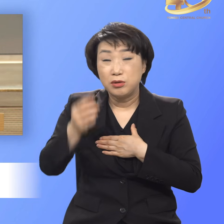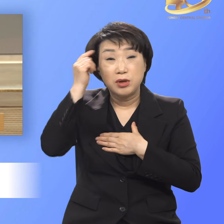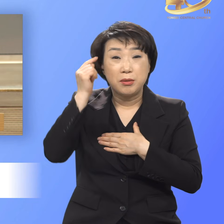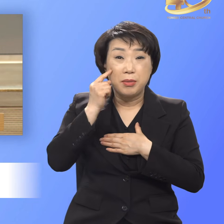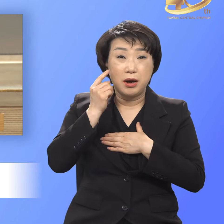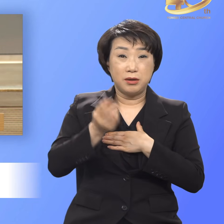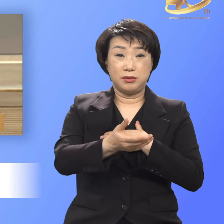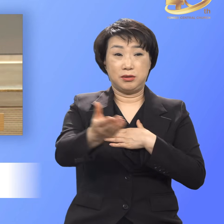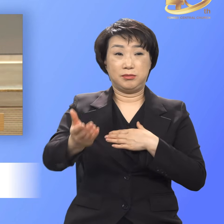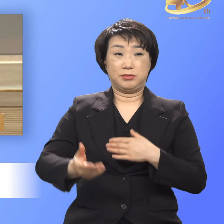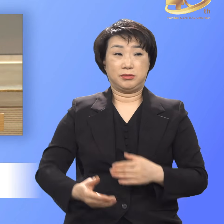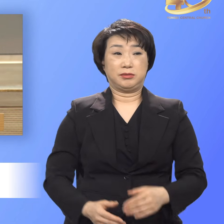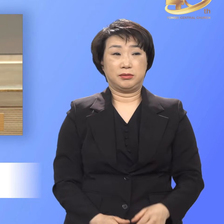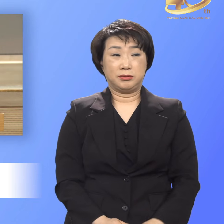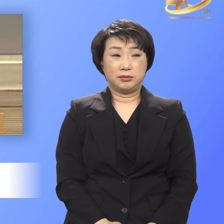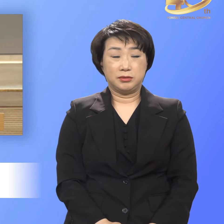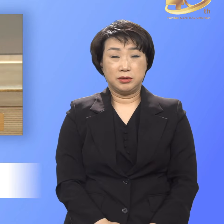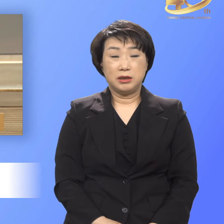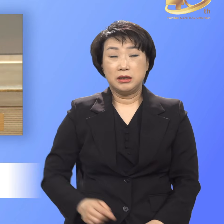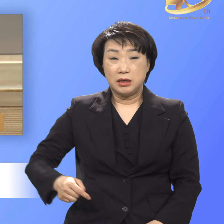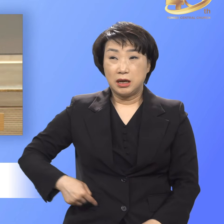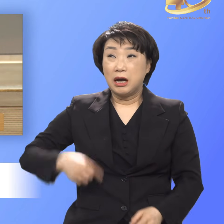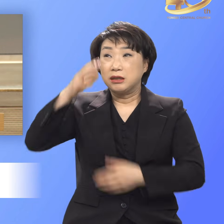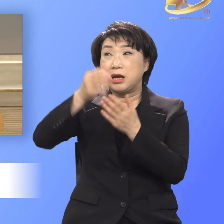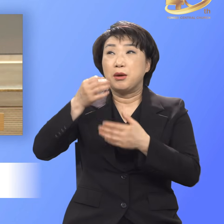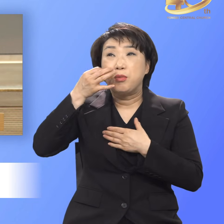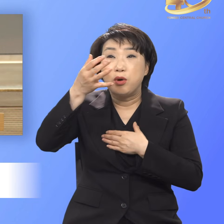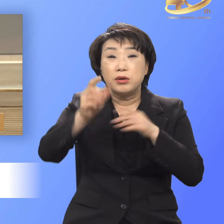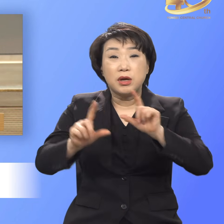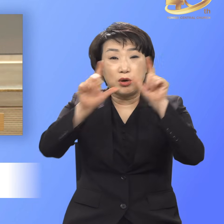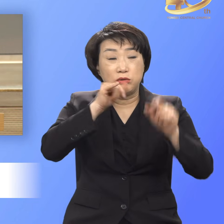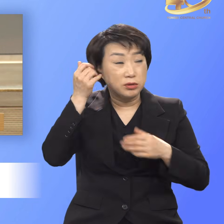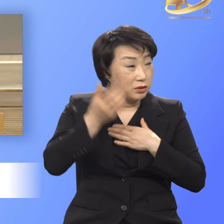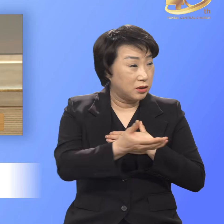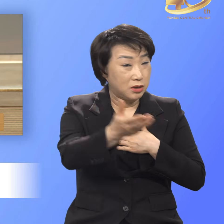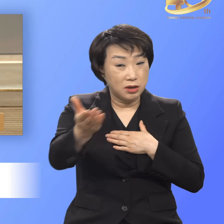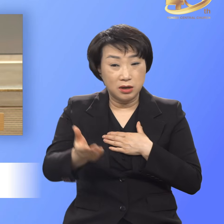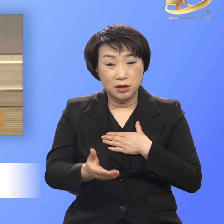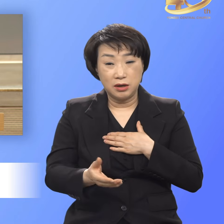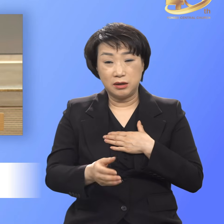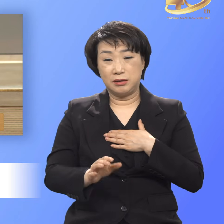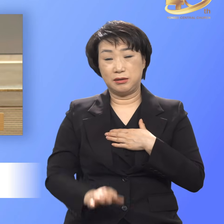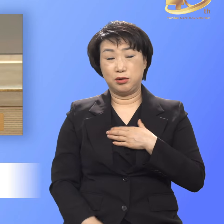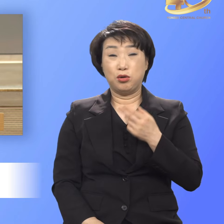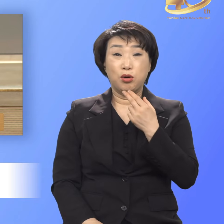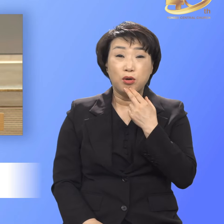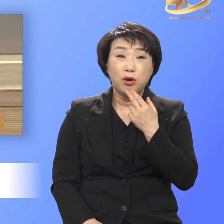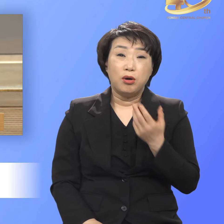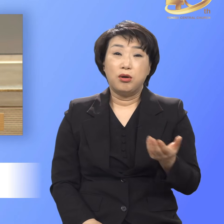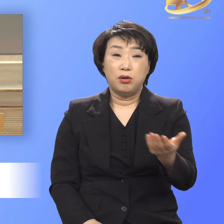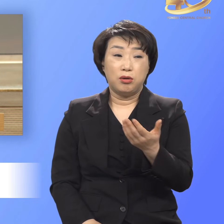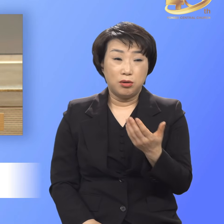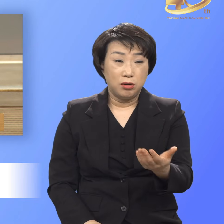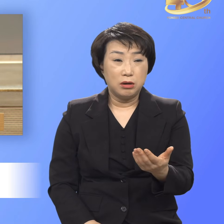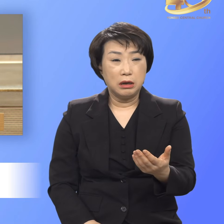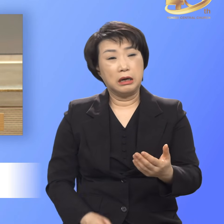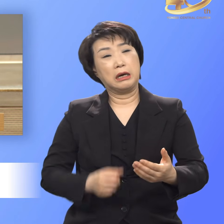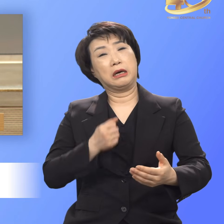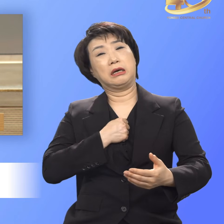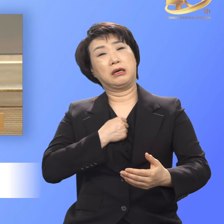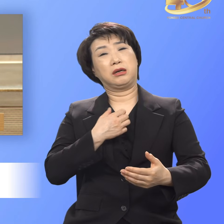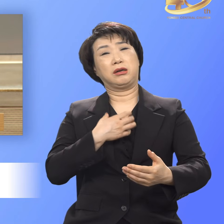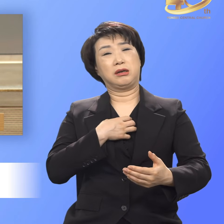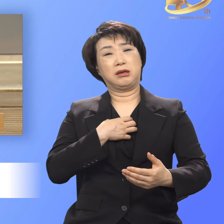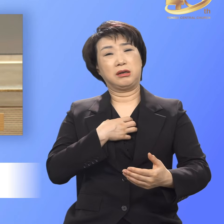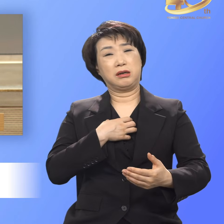생각해 보세요. 그런 양심을 하나님께 보이냐고. 안 보인다면 참으로